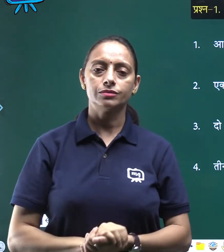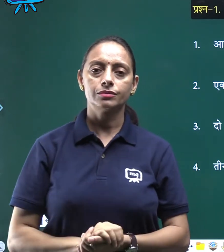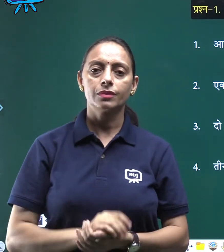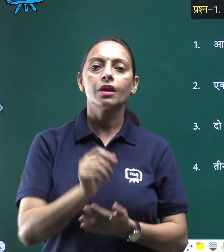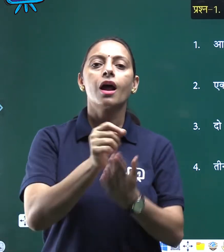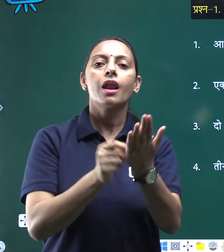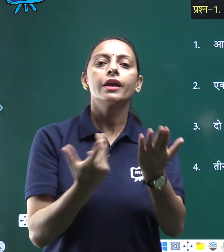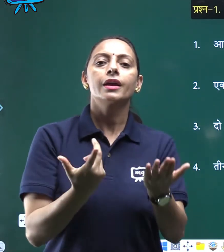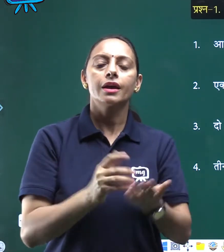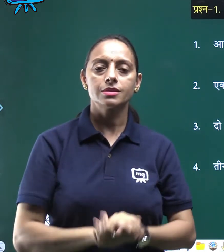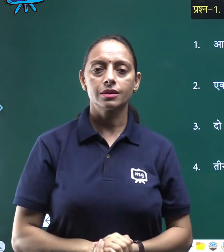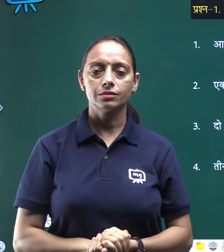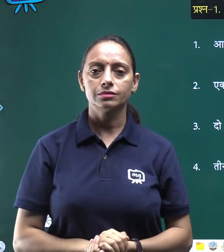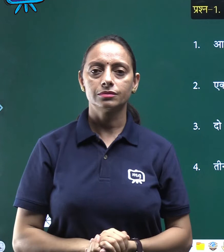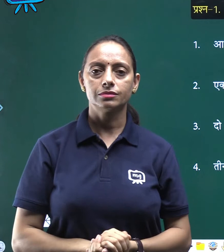कैसे लिखेंगे उसको हम?